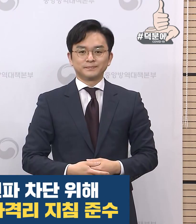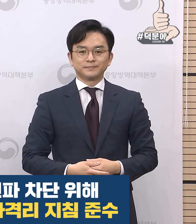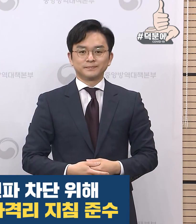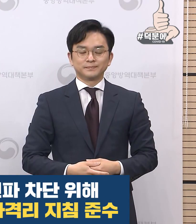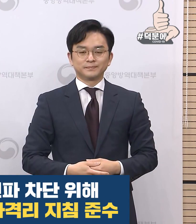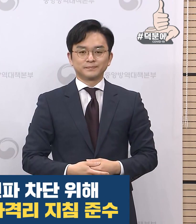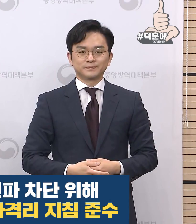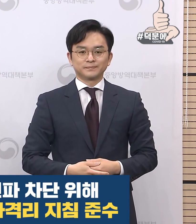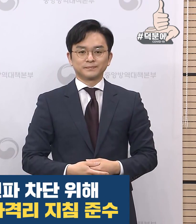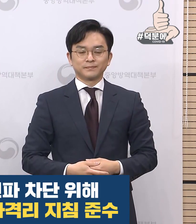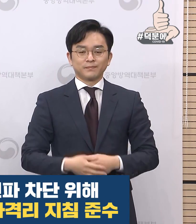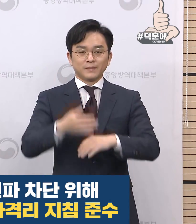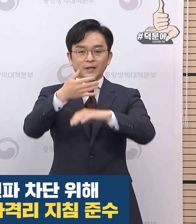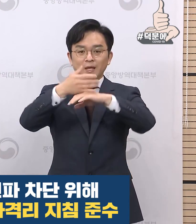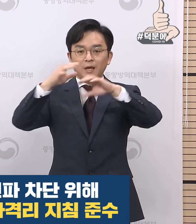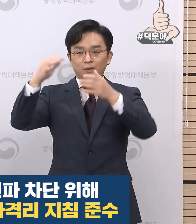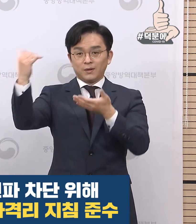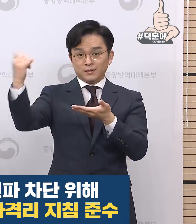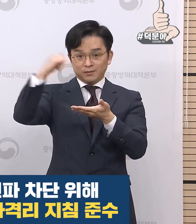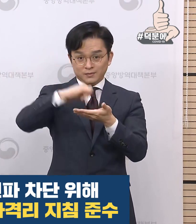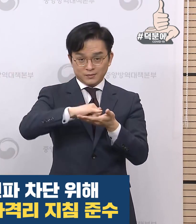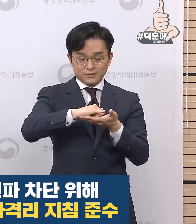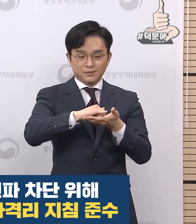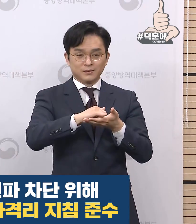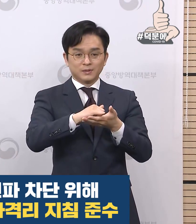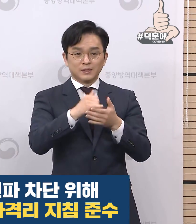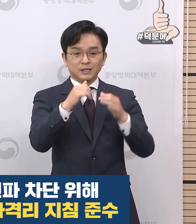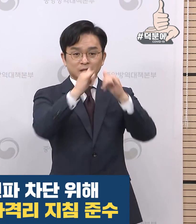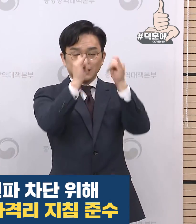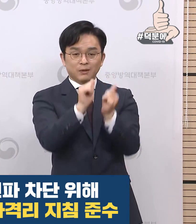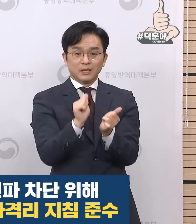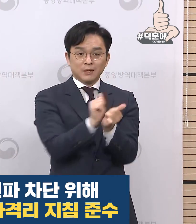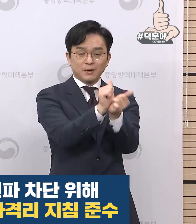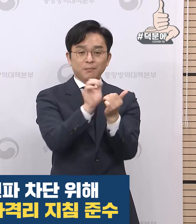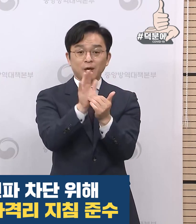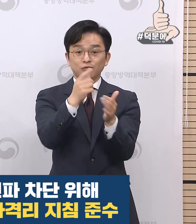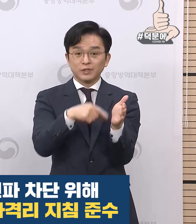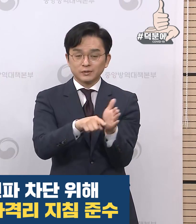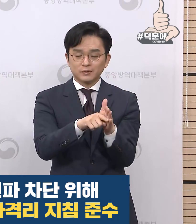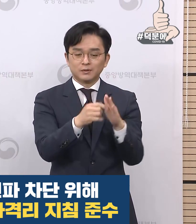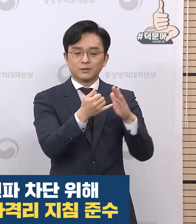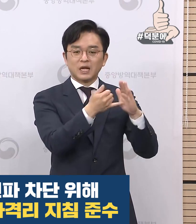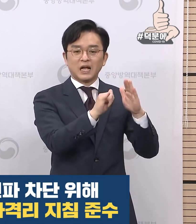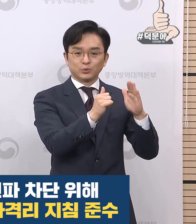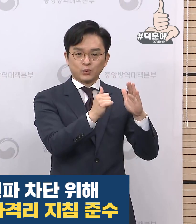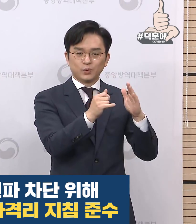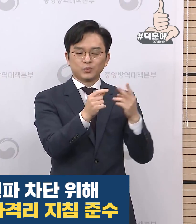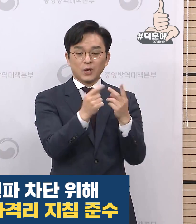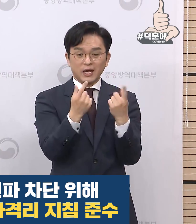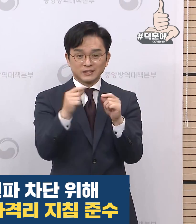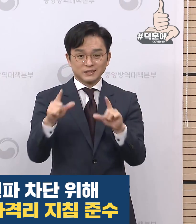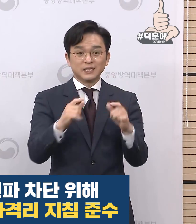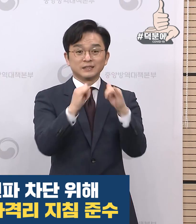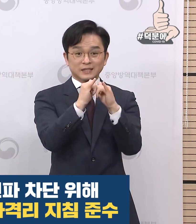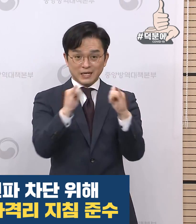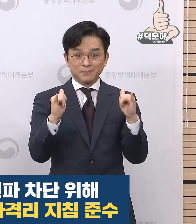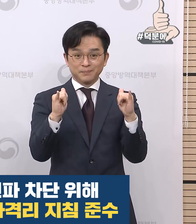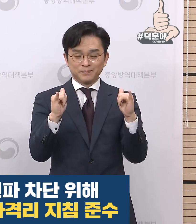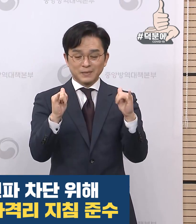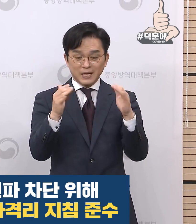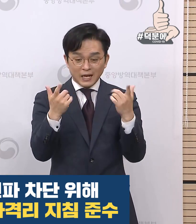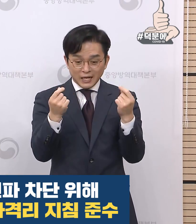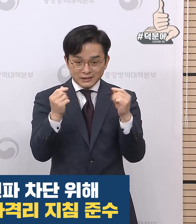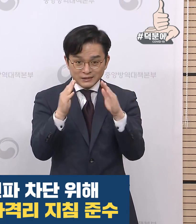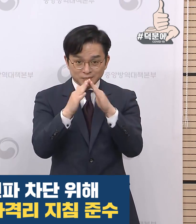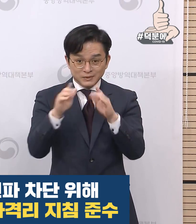유입으로 인한 지역사회 전파를 차단하기 위해서는 가족 및 동거인과의 자가격리 지침을 준수하는